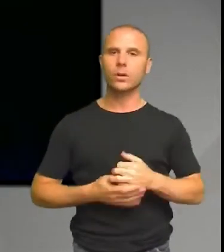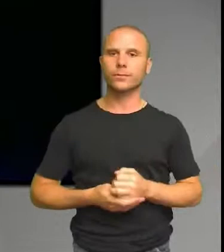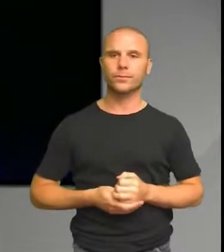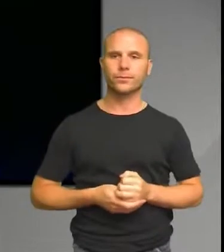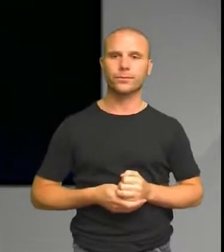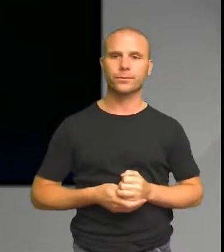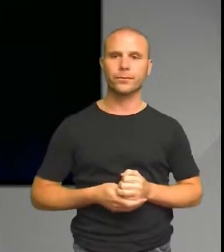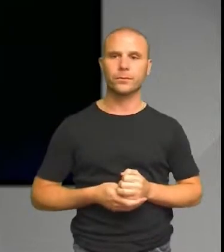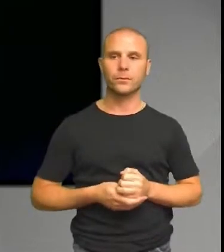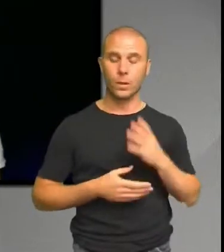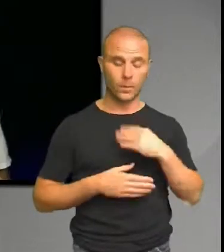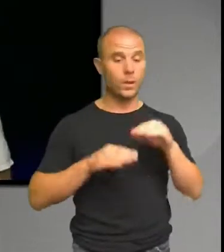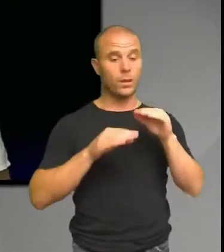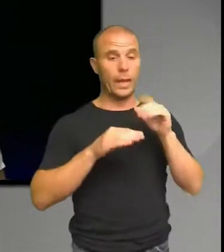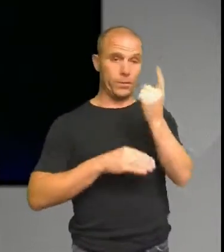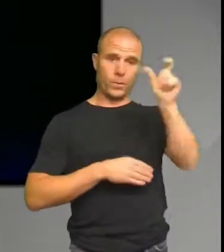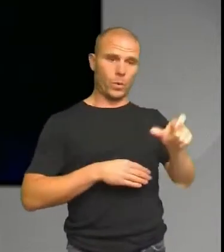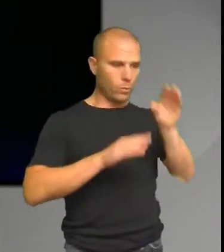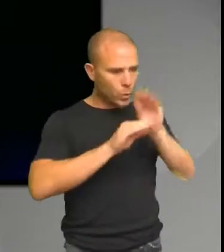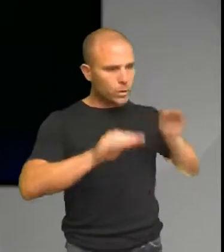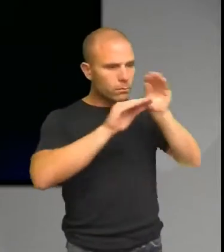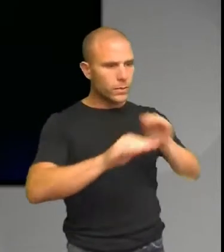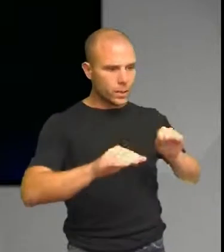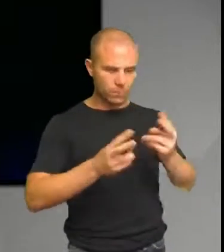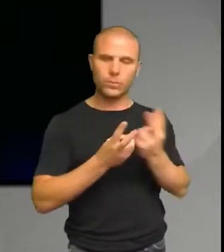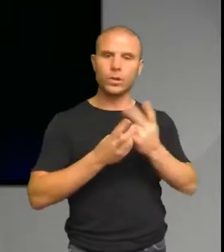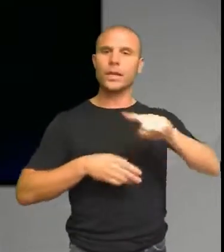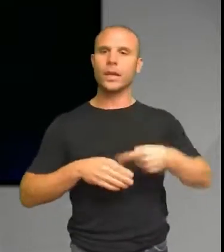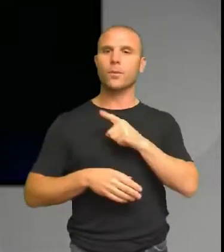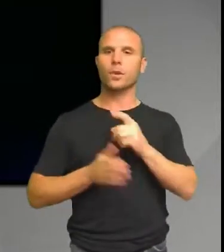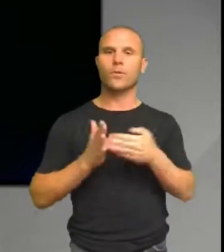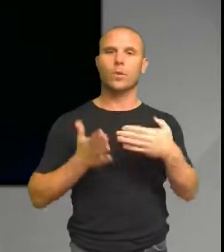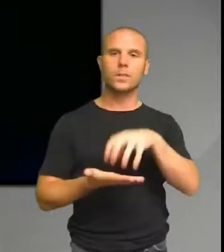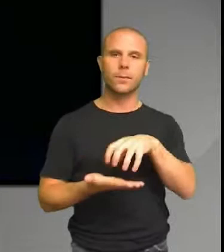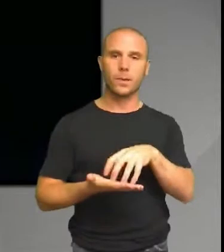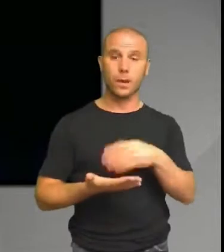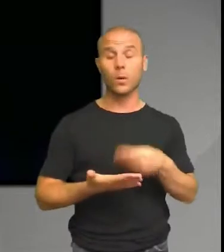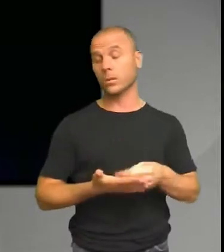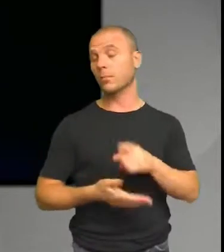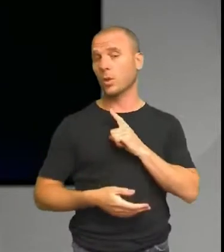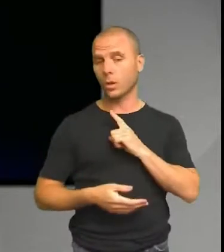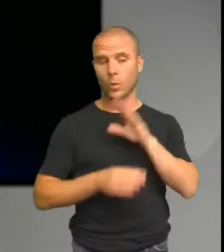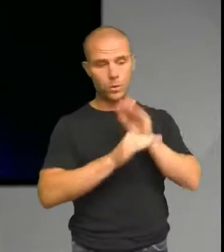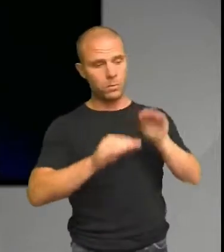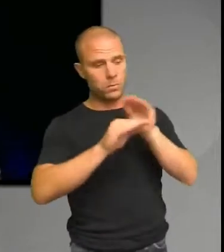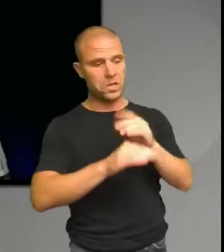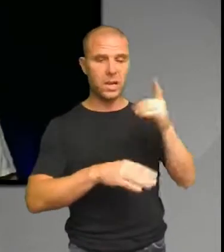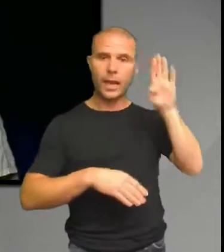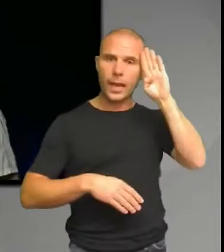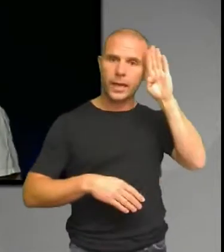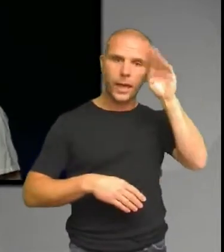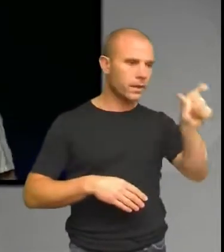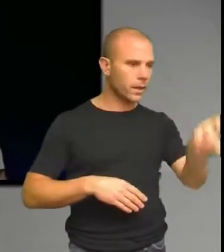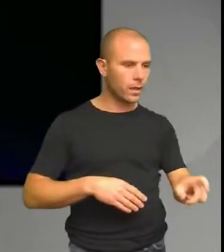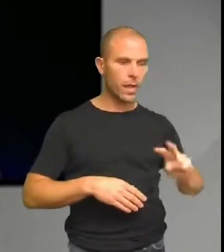Att utbilda människor kräver väldigt mycket av samhället. Det kostar väldigt mycket att utbilda en läkare eller